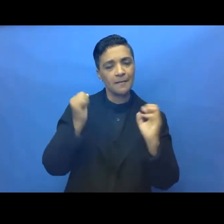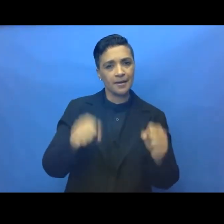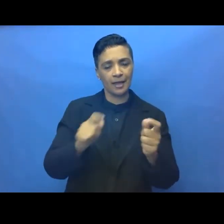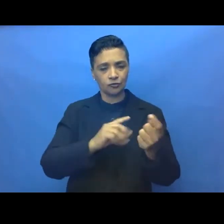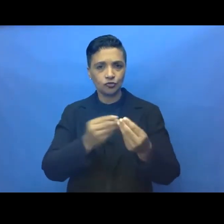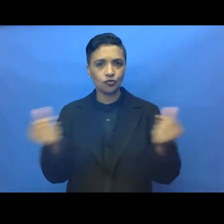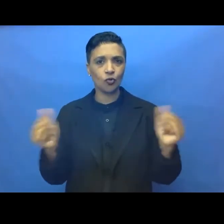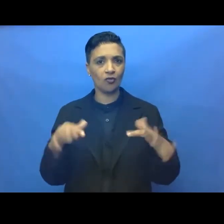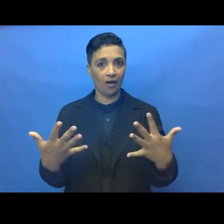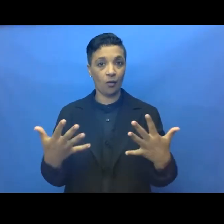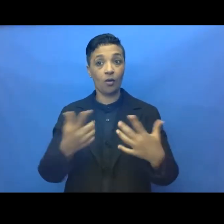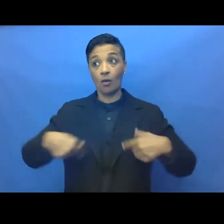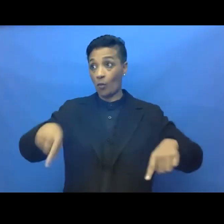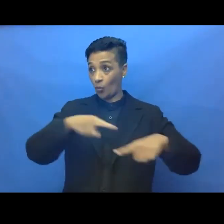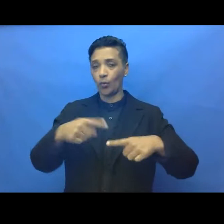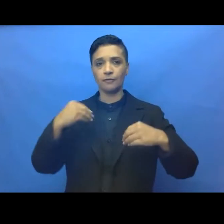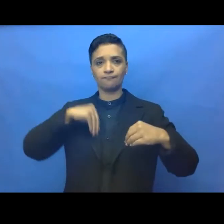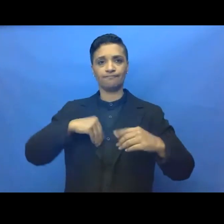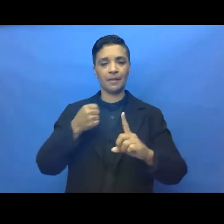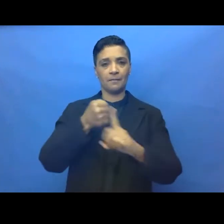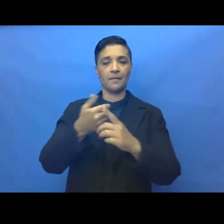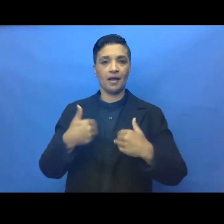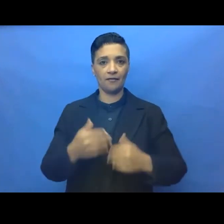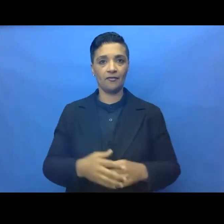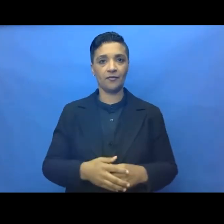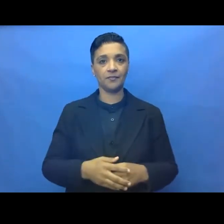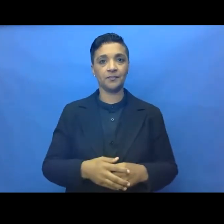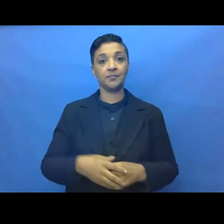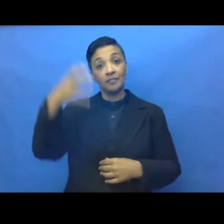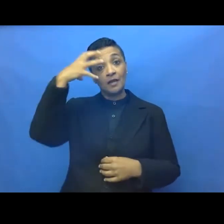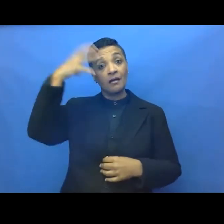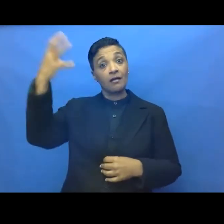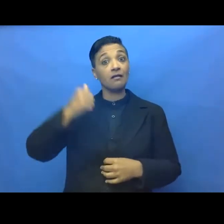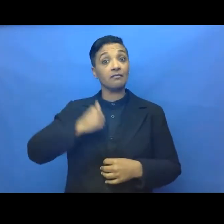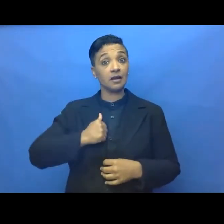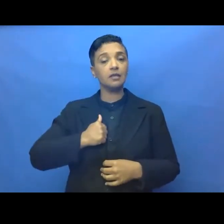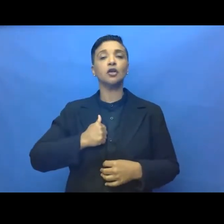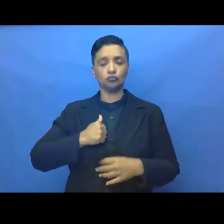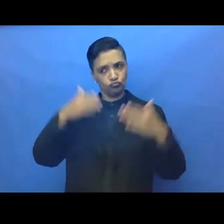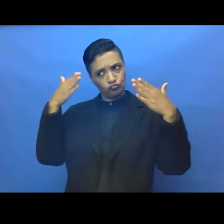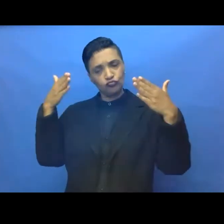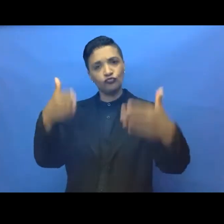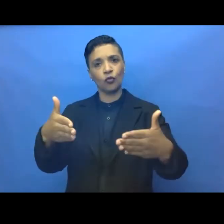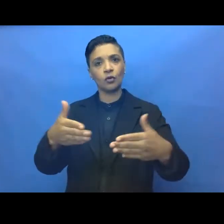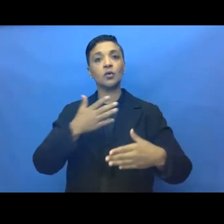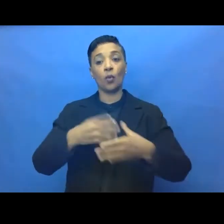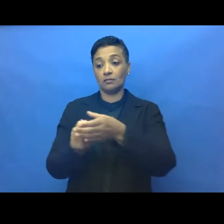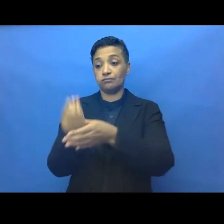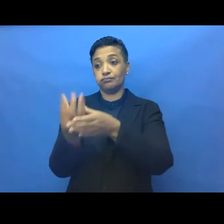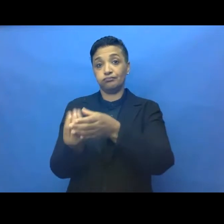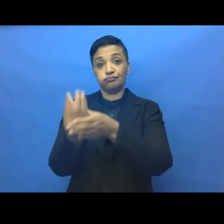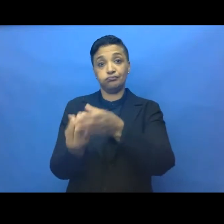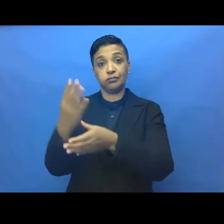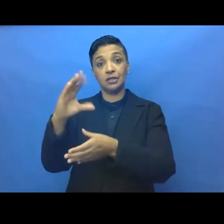du changement climatique d'une manière qui profite à tous. Il s'agit d'une priorité essentielle pour le gouvernement